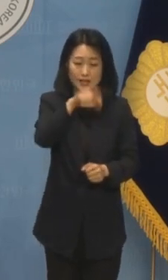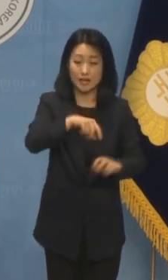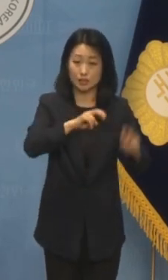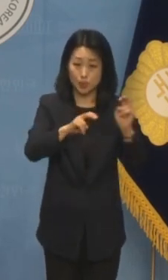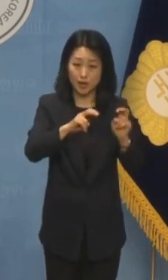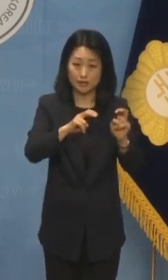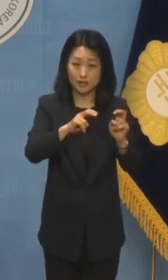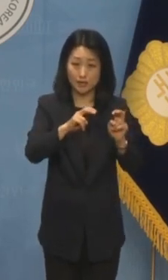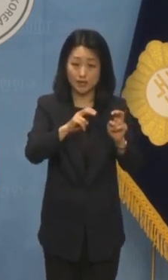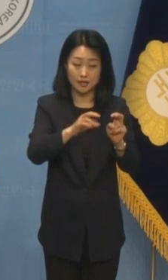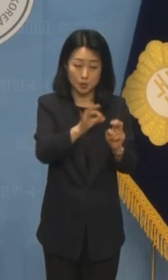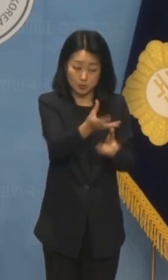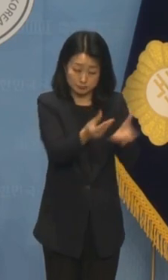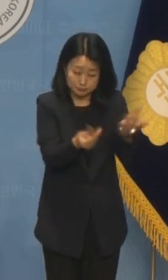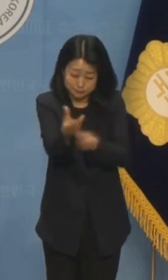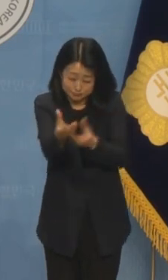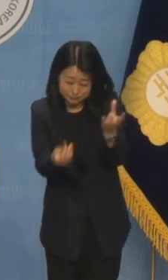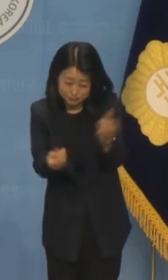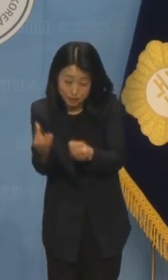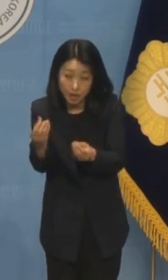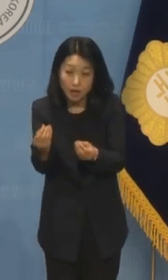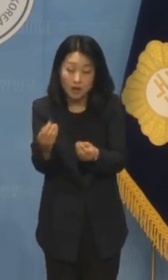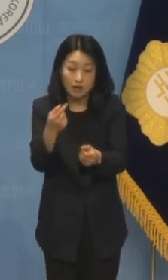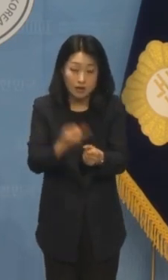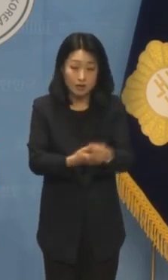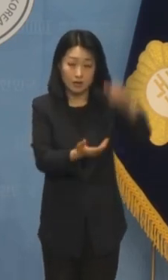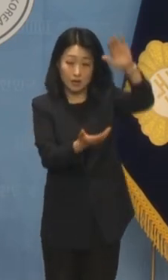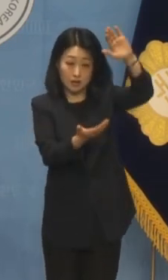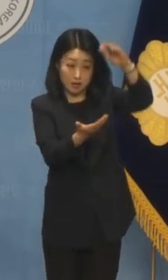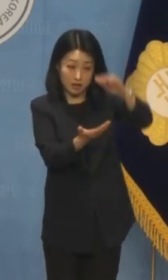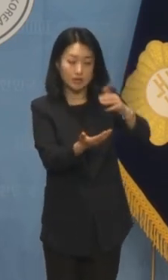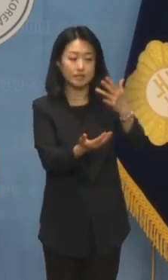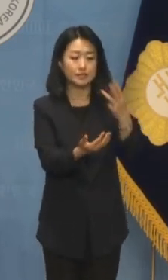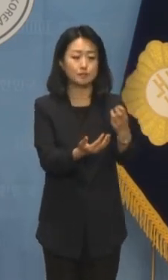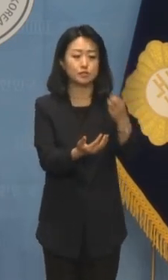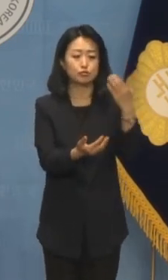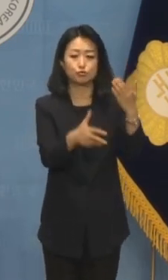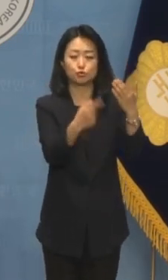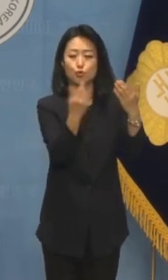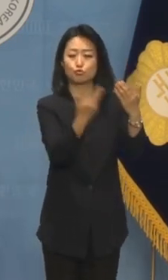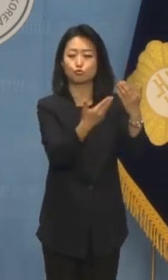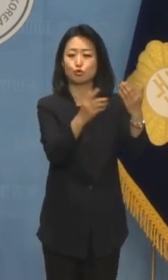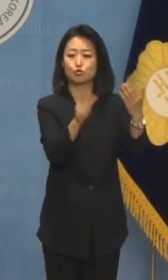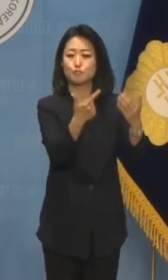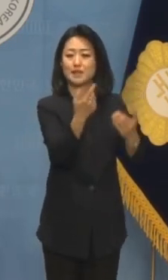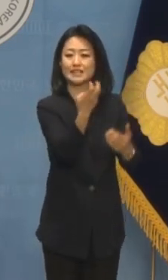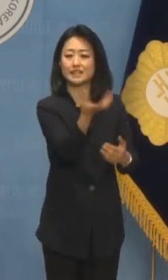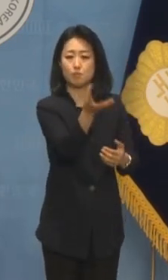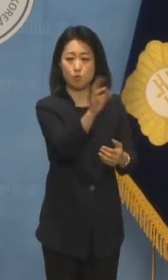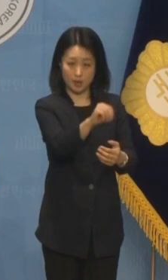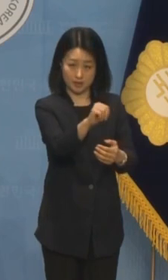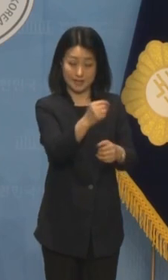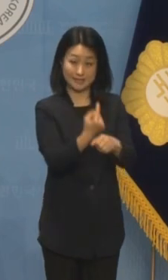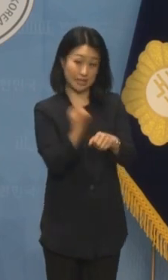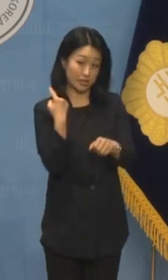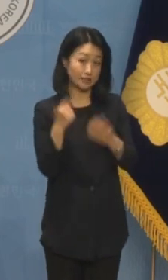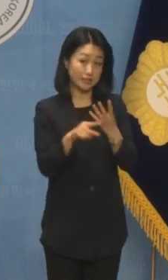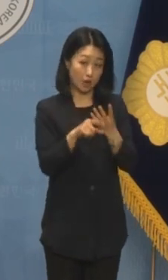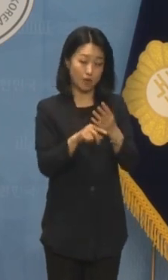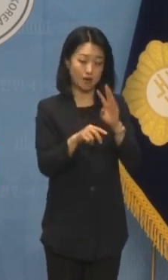카드론 잔액이 지난달 말 기준 39조 9,644억 원입니다. 작년